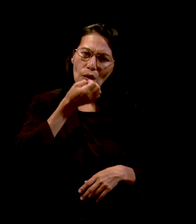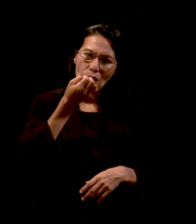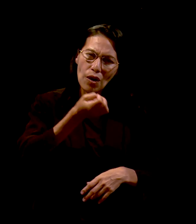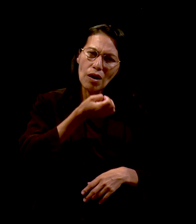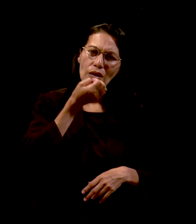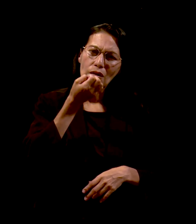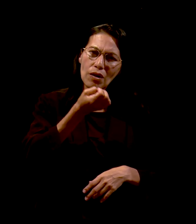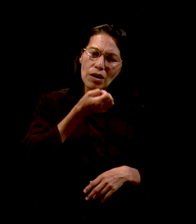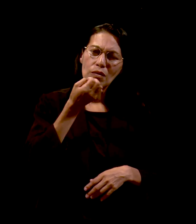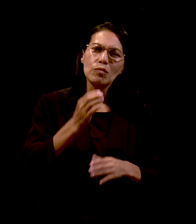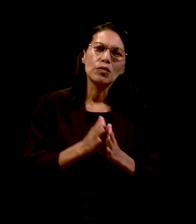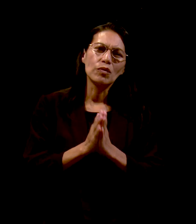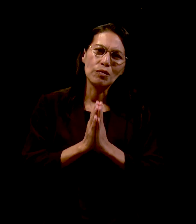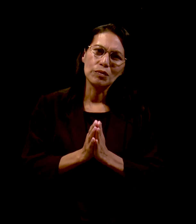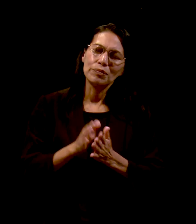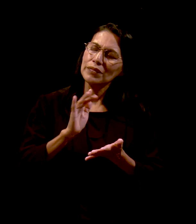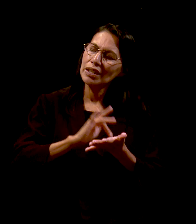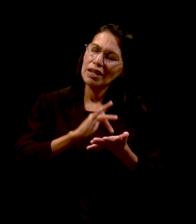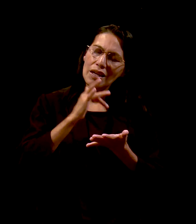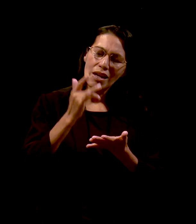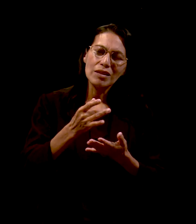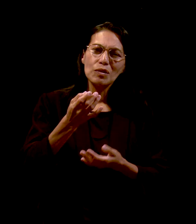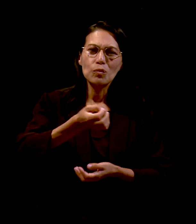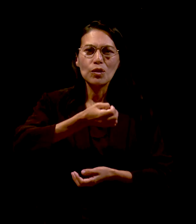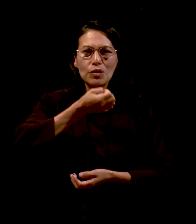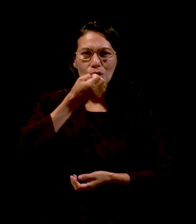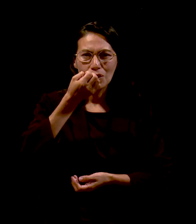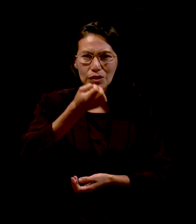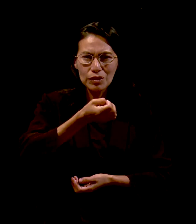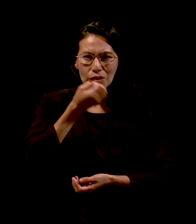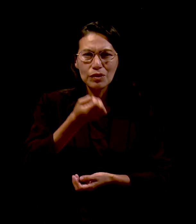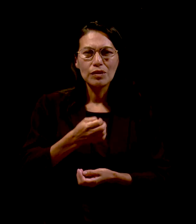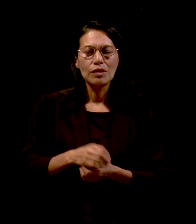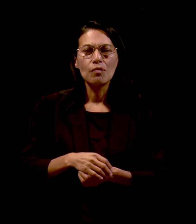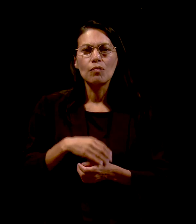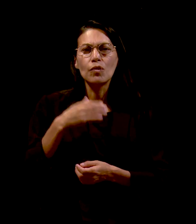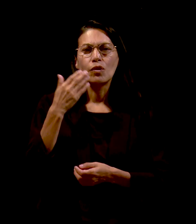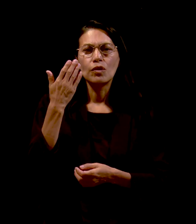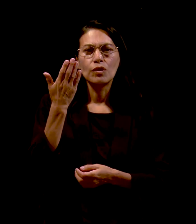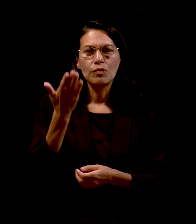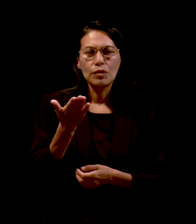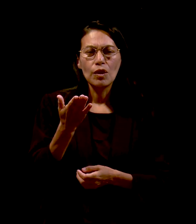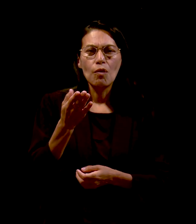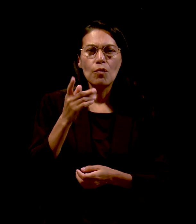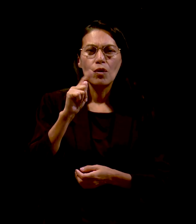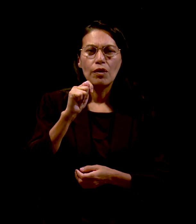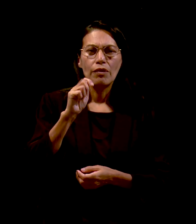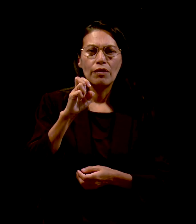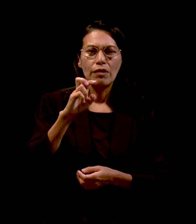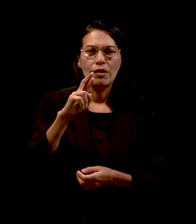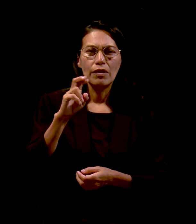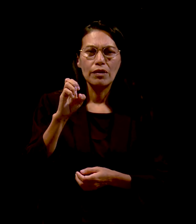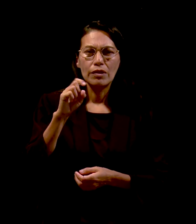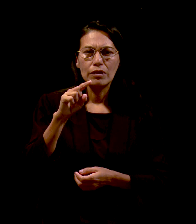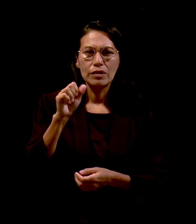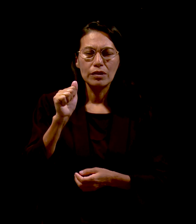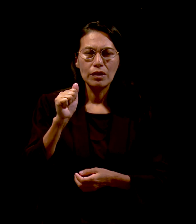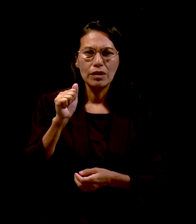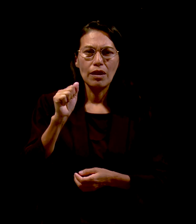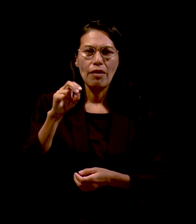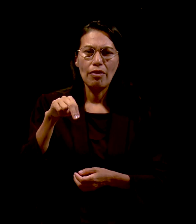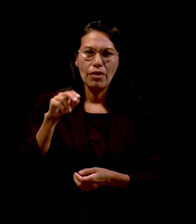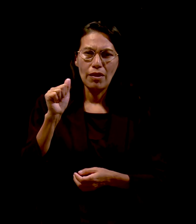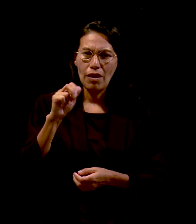orando por eso muchas gracias por sus oraciones por teresa nava está mucho mejor gracias